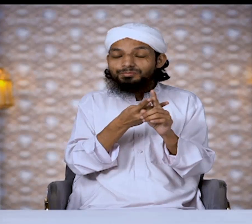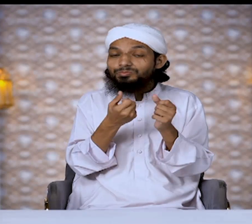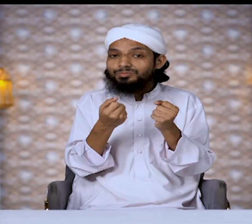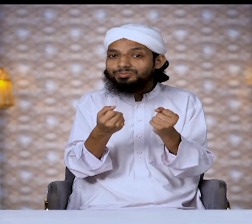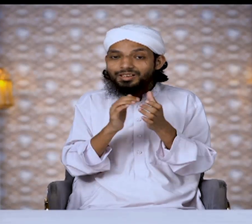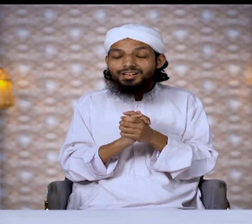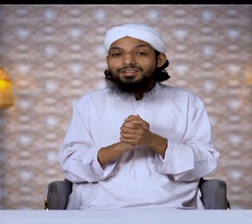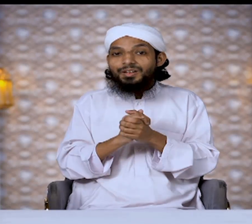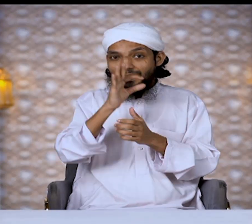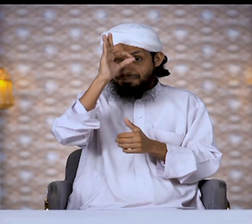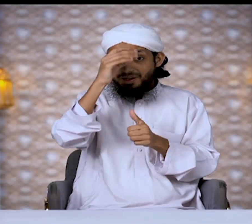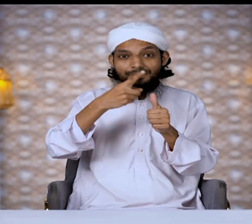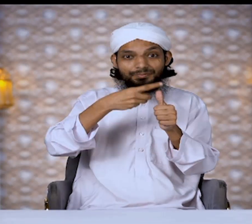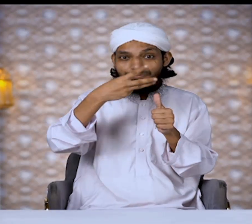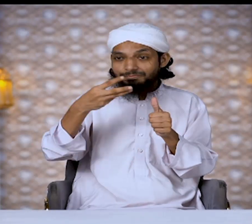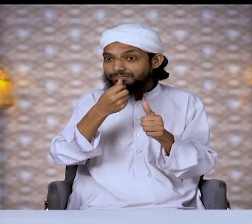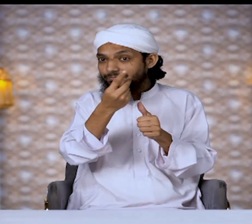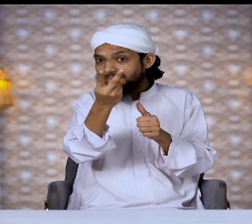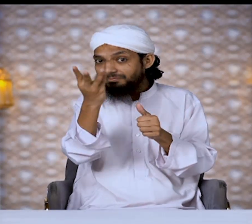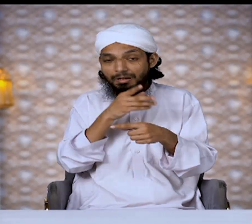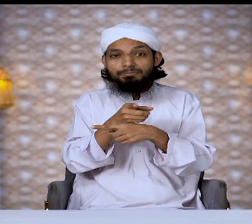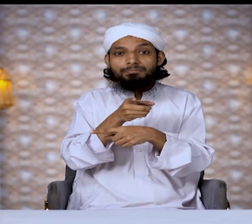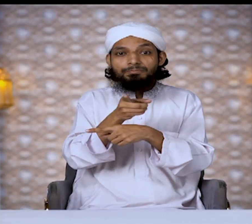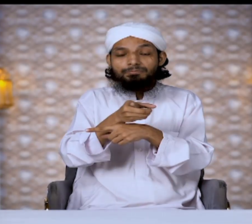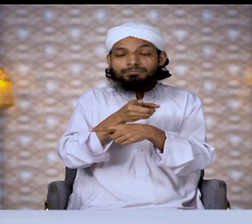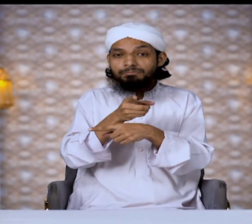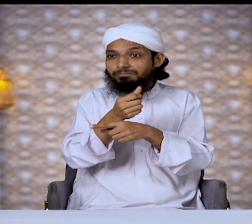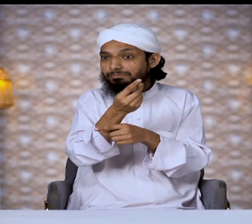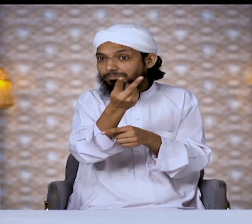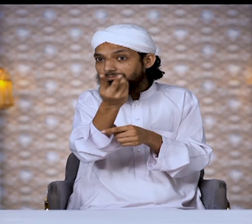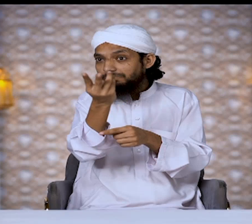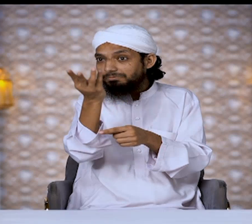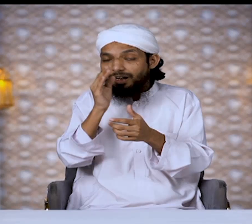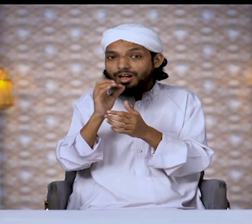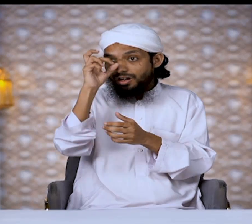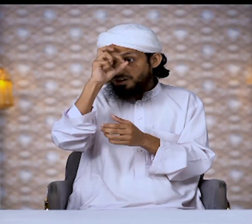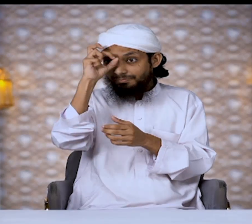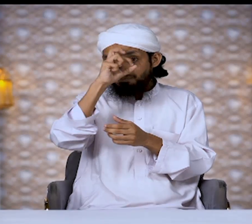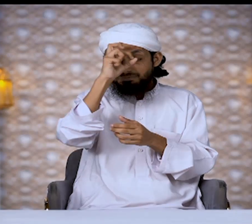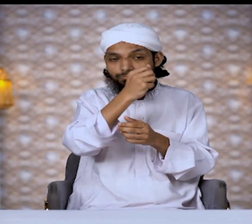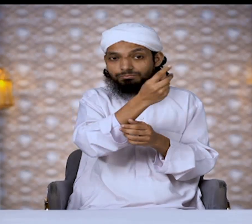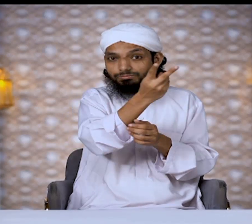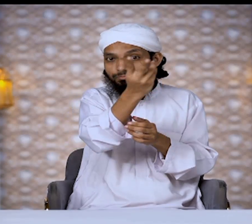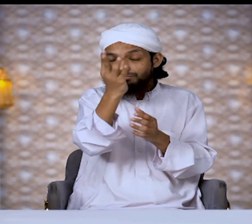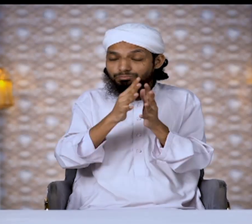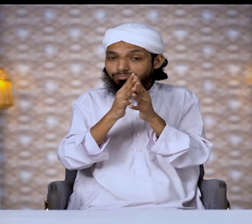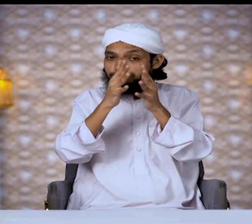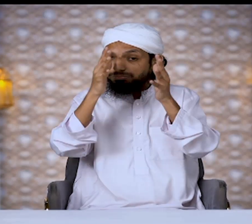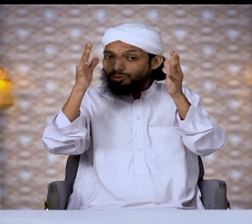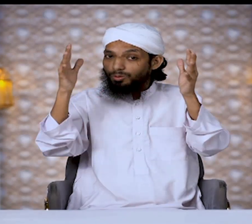فیوض سے مستفیض ہونے والوں کی تعداد معلوم کرنے کی کوشش کی جائے تو شاید ان کا شمار ہزاروں بلکہ لاکھوں تک پہنچ جائے۔